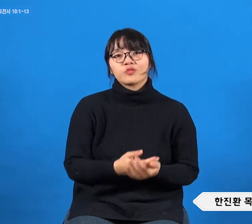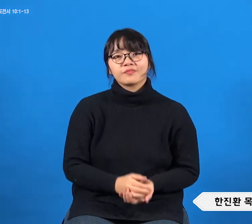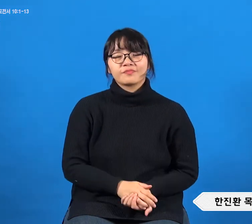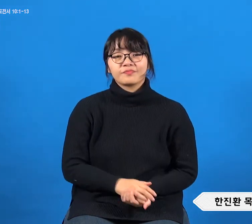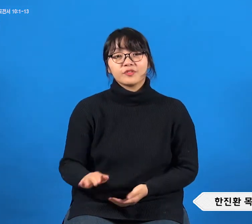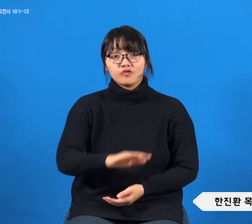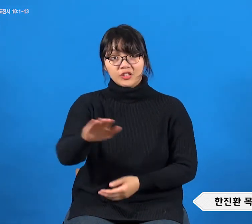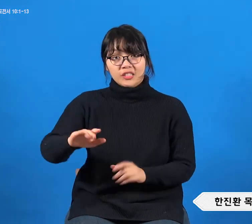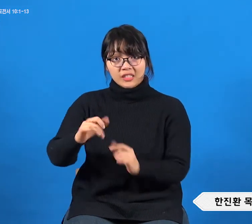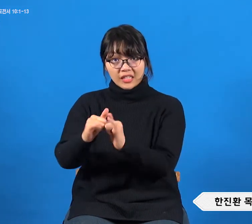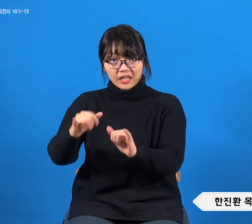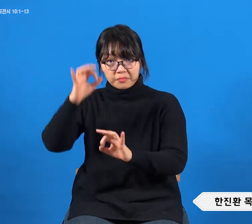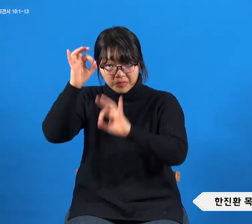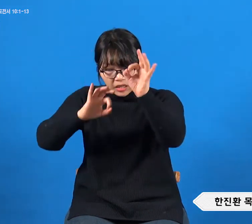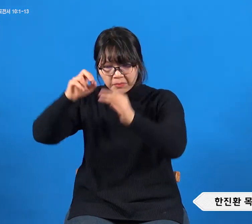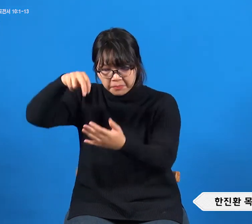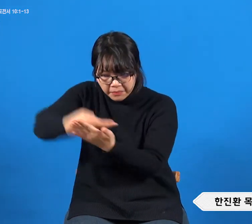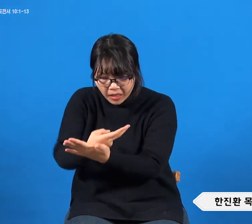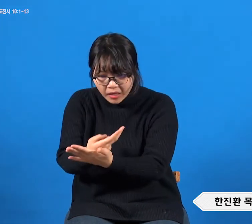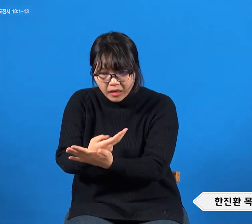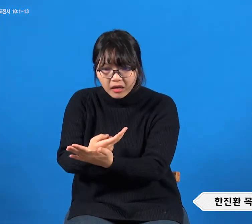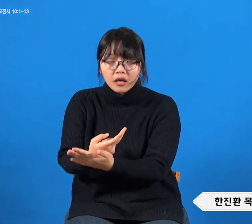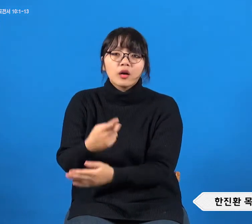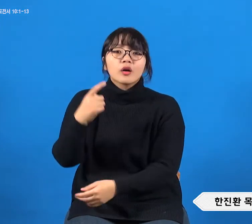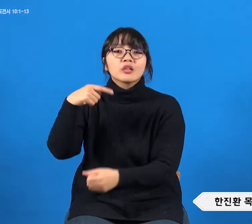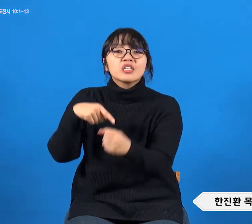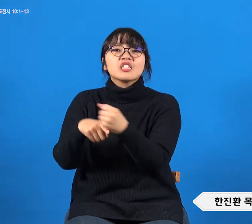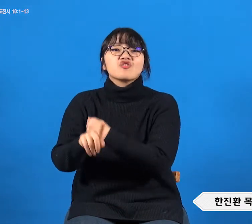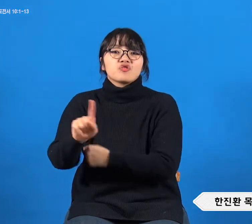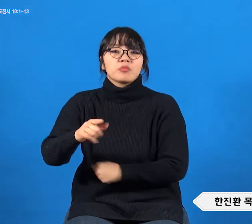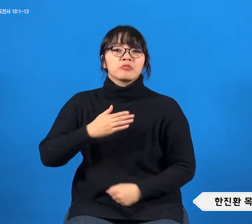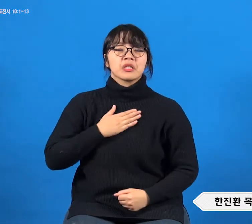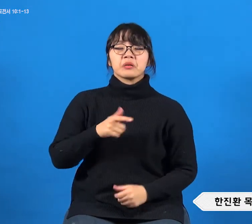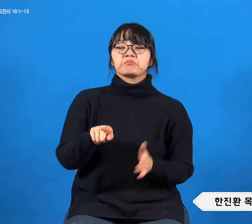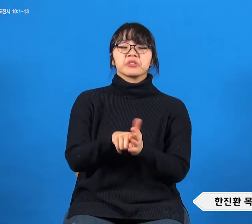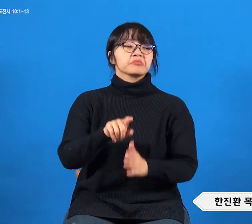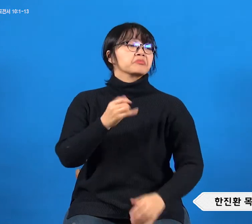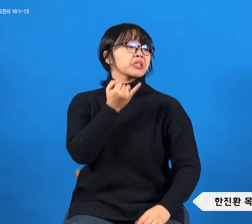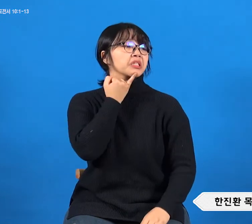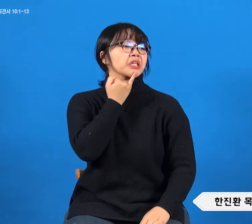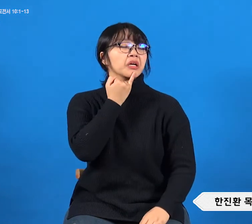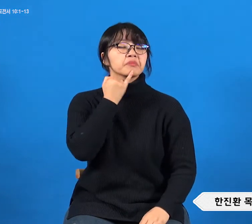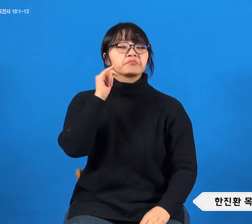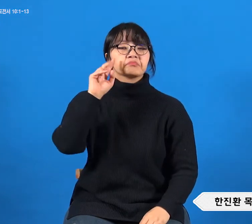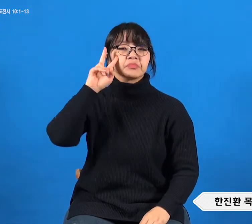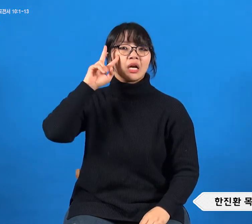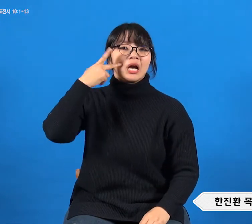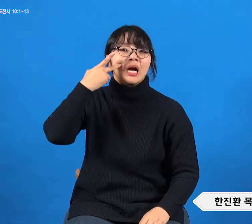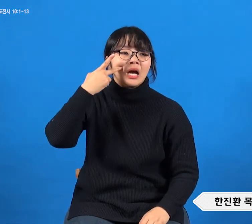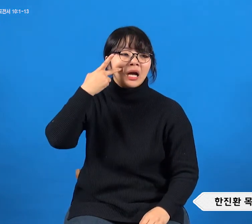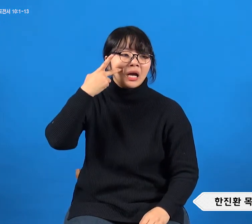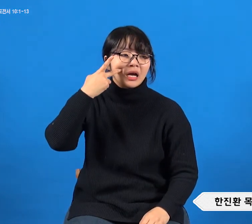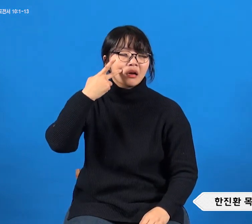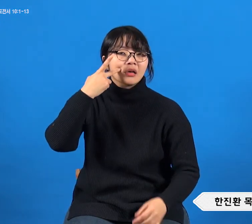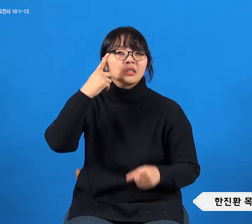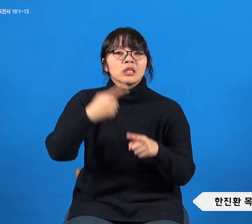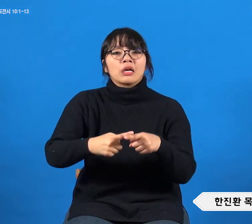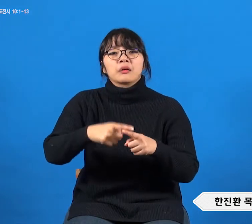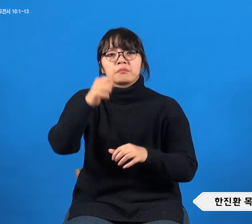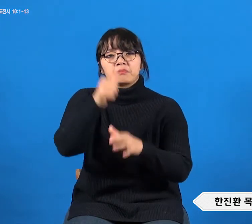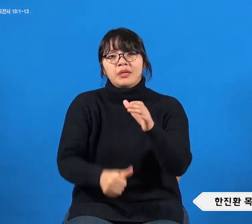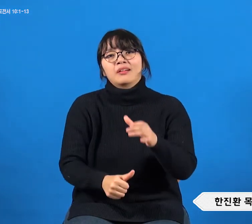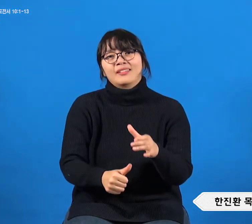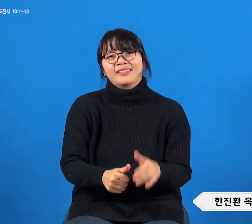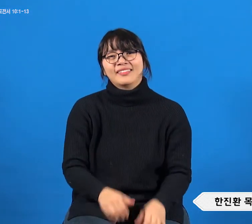넘어지는 것은 내가 제법 믿음이 좋은 줄로 착각을 하고 있다가 넘어지는 것이니까요. 내